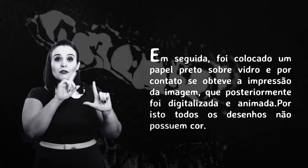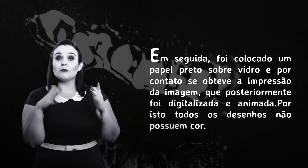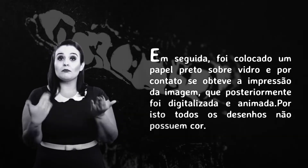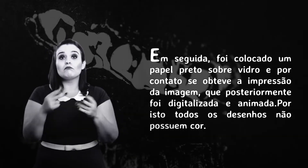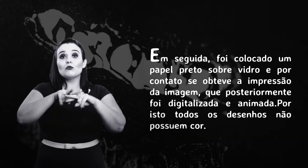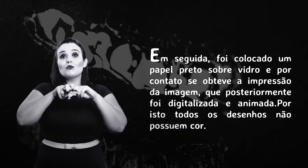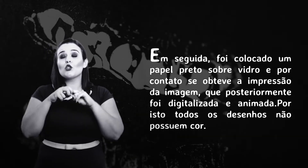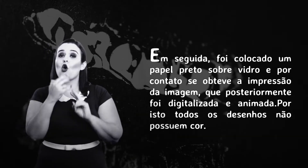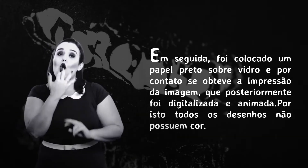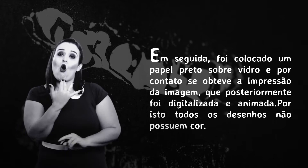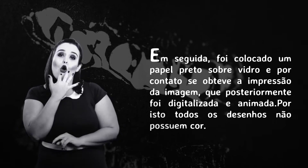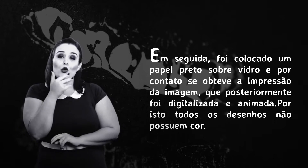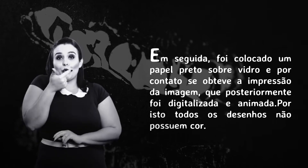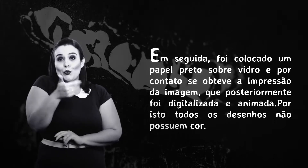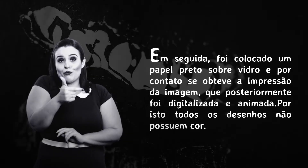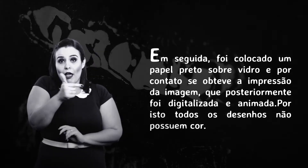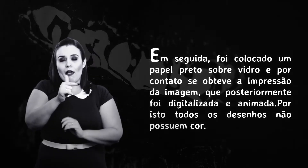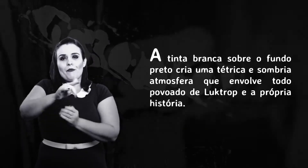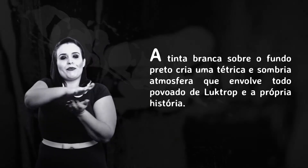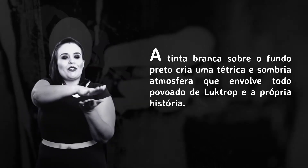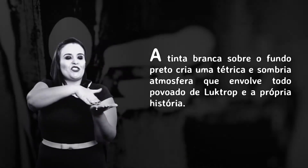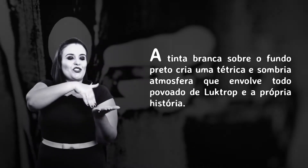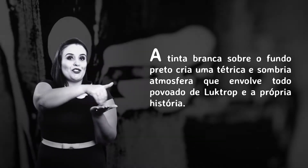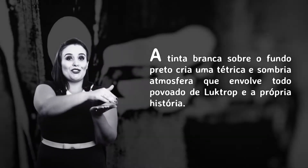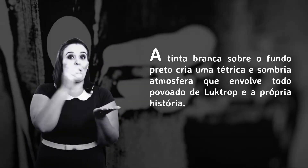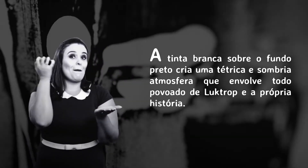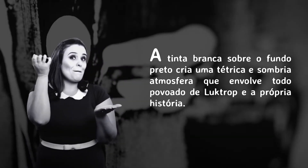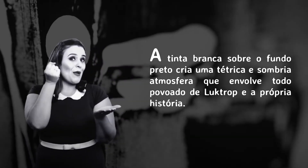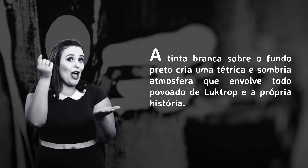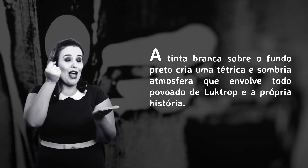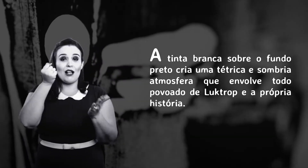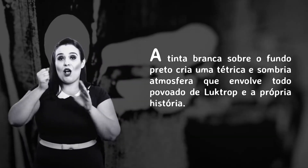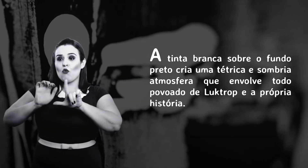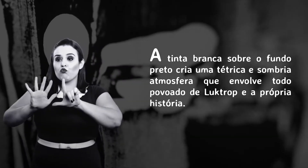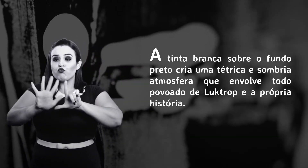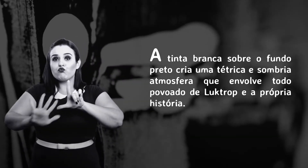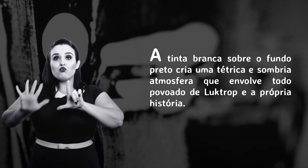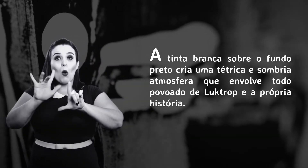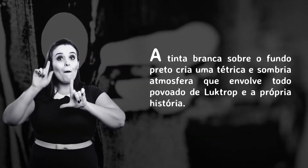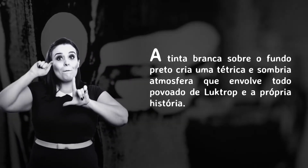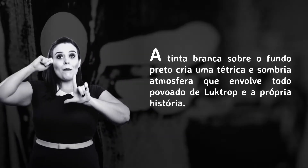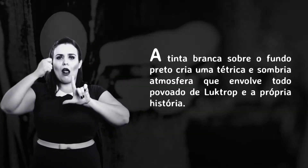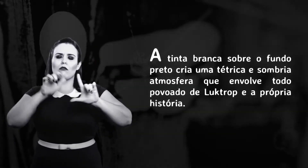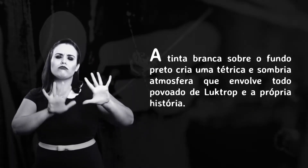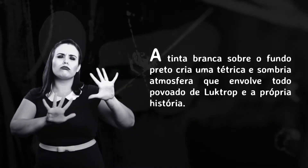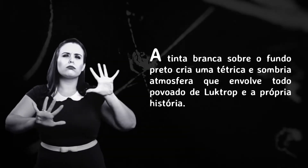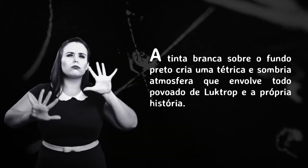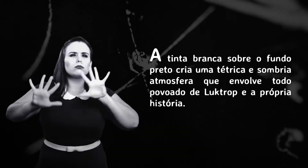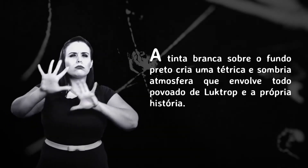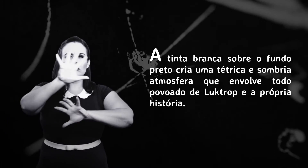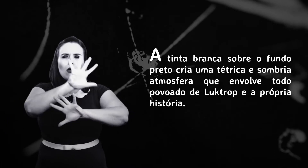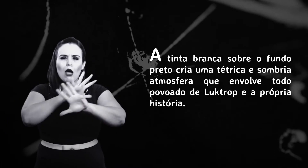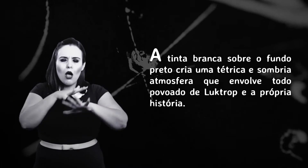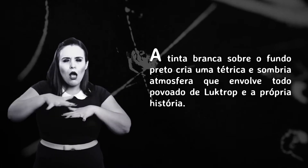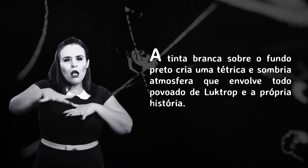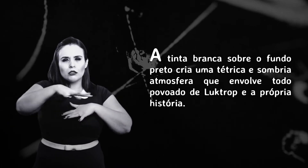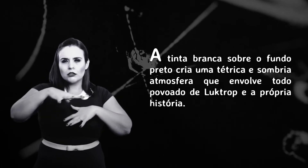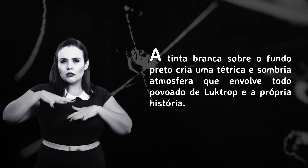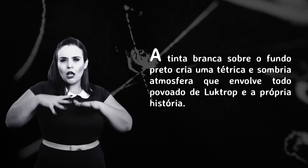os desenhos não possuem cor. A tinta branca sobre o fundo preto cria uma tétrica e sombria atmosfera que envolve todo o povoado